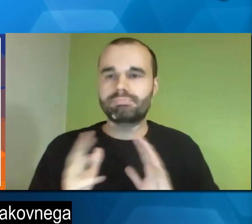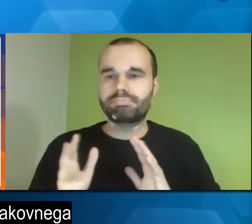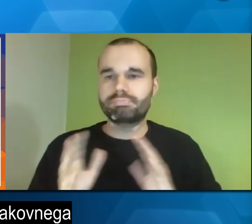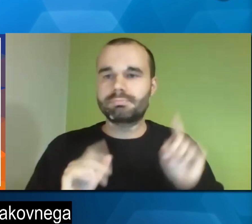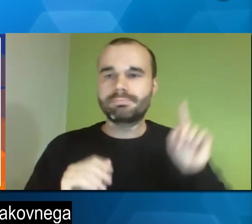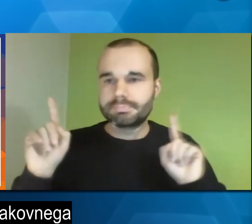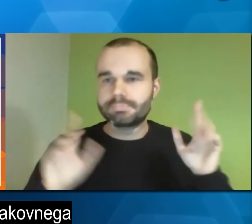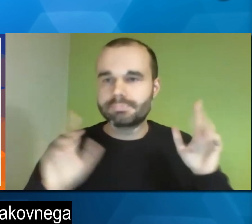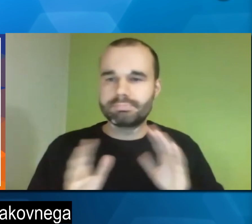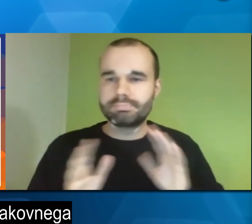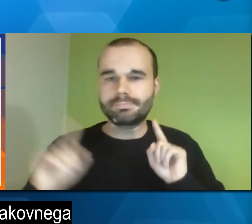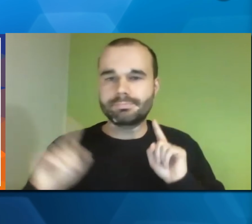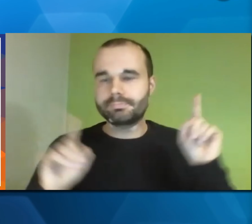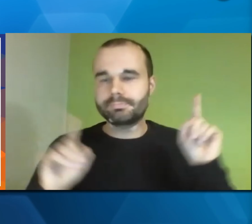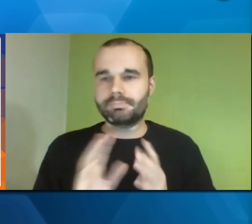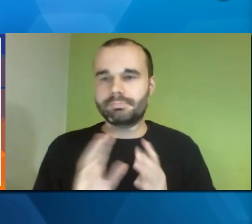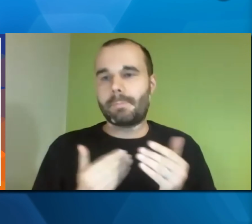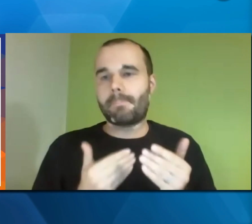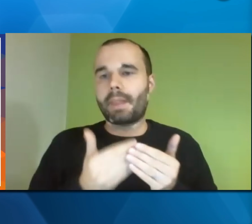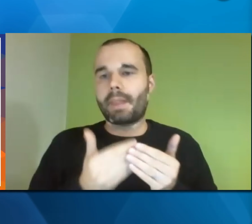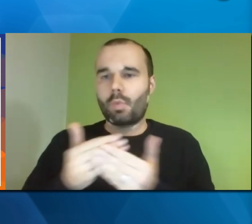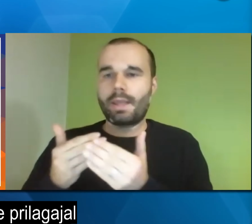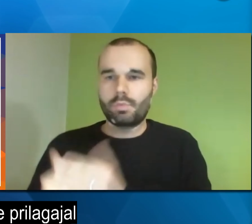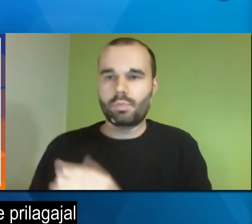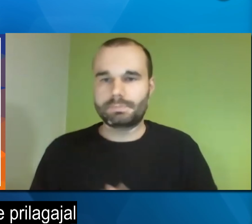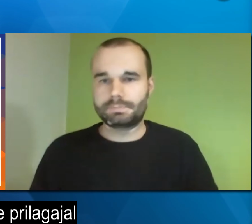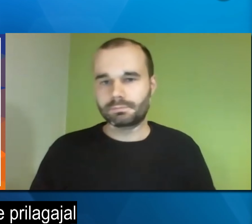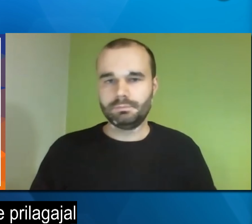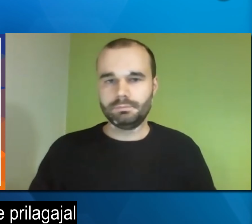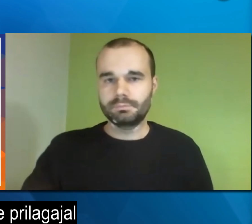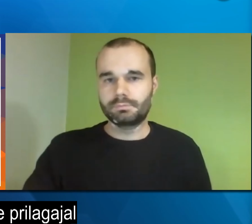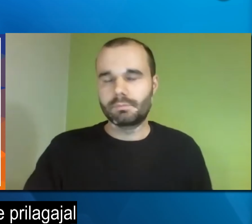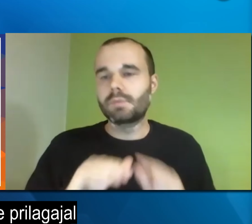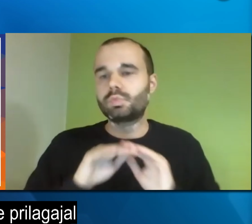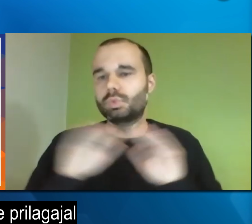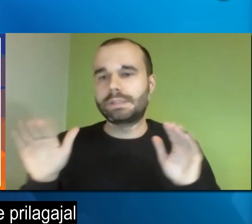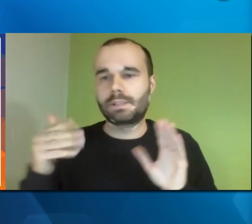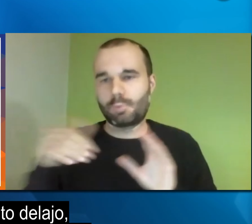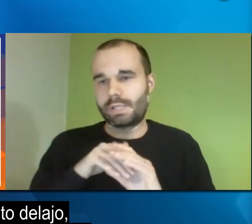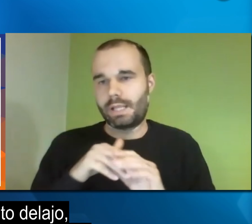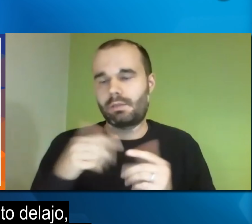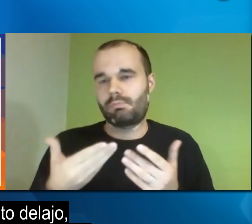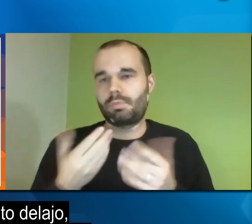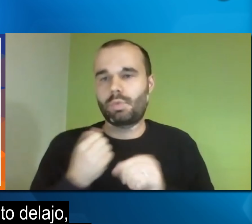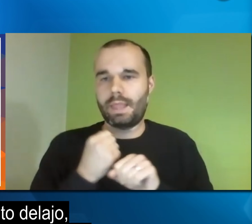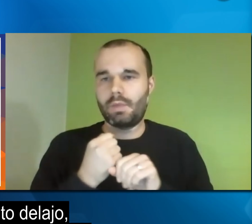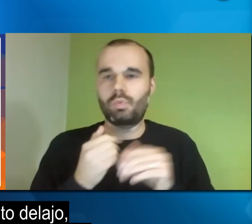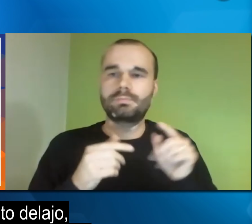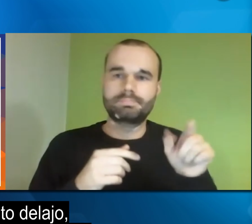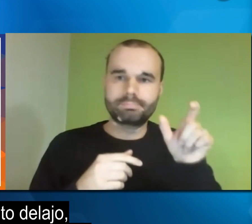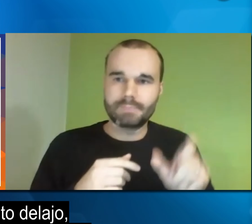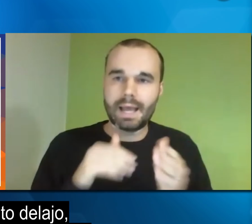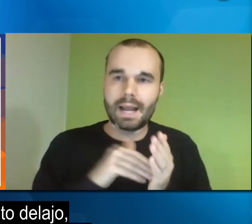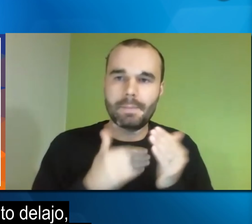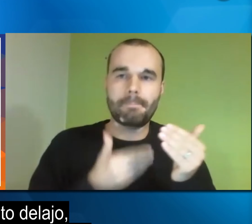znakovnega jezika niso razumeli. Seveda sem se prilagajal vsakemu posamezniku. In vsi